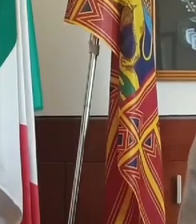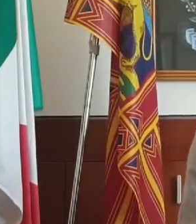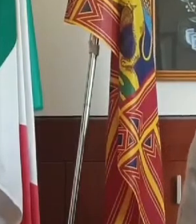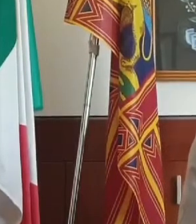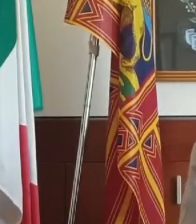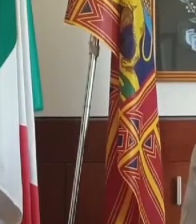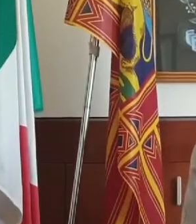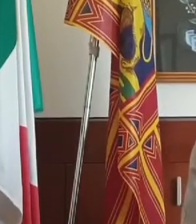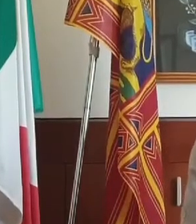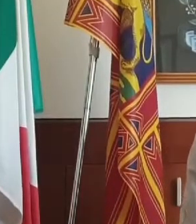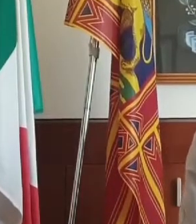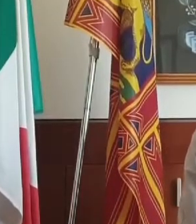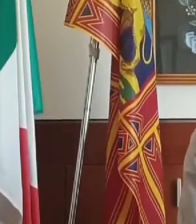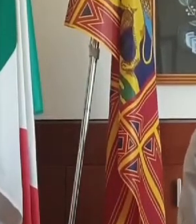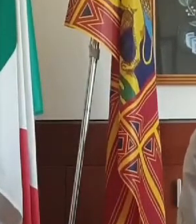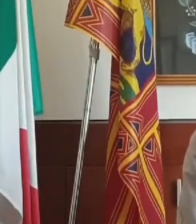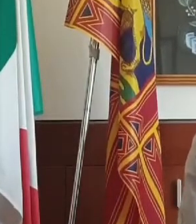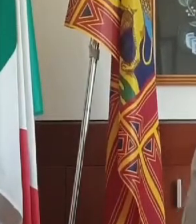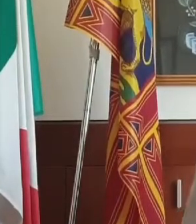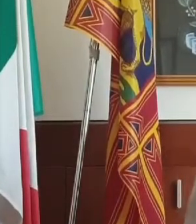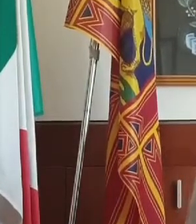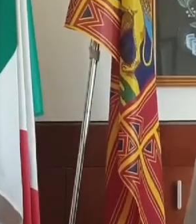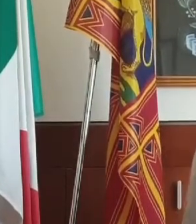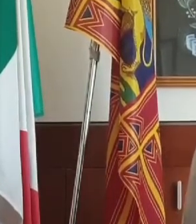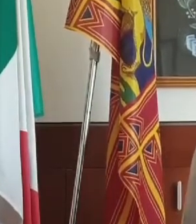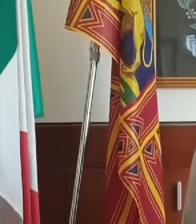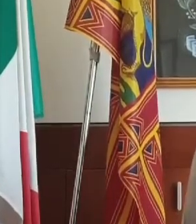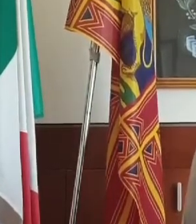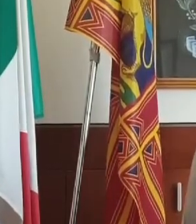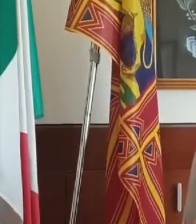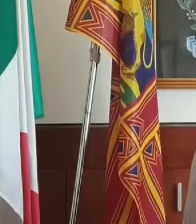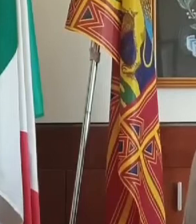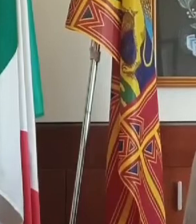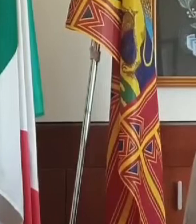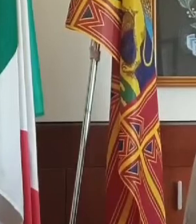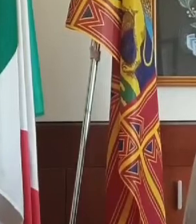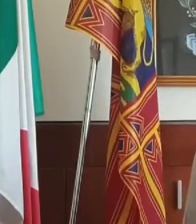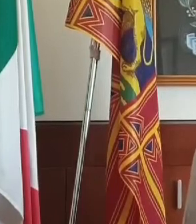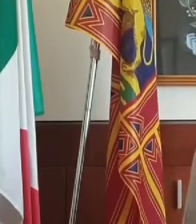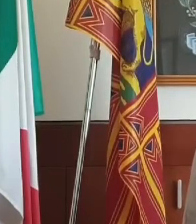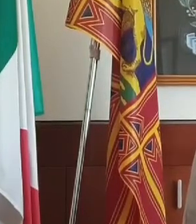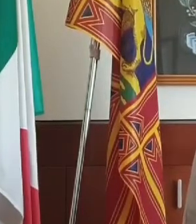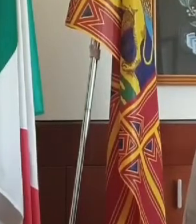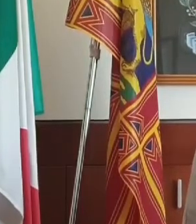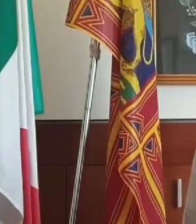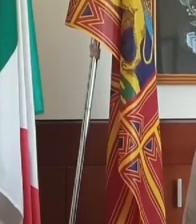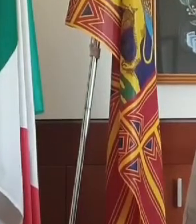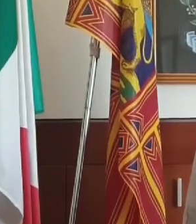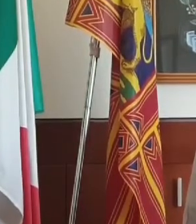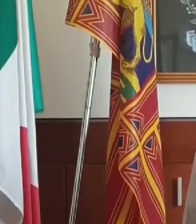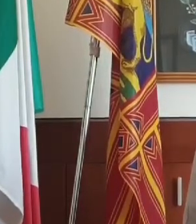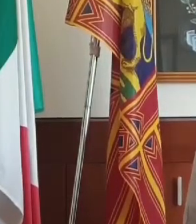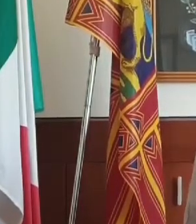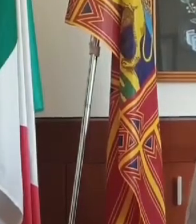rapporto ai potenziali, alle potenziali persone da vaccinare, sono state aperte le prenotazioni